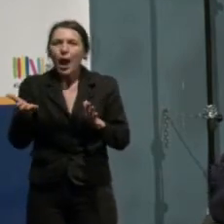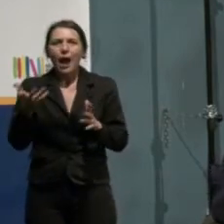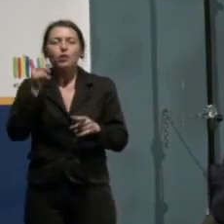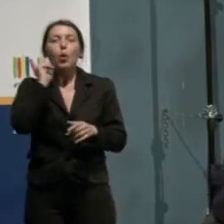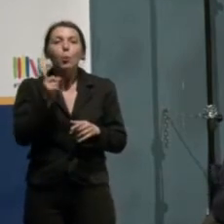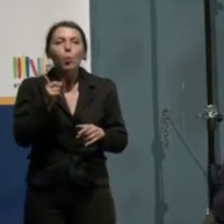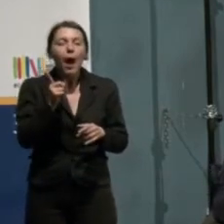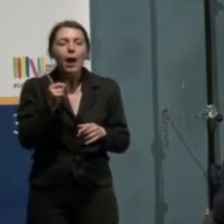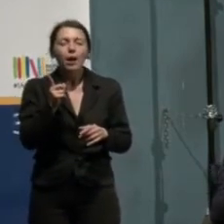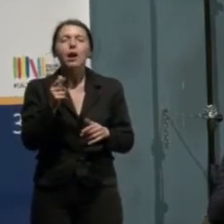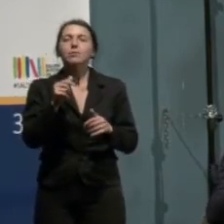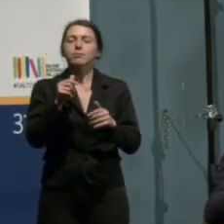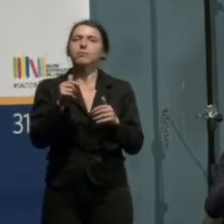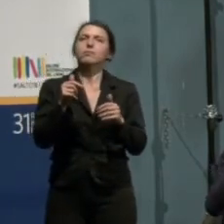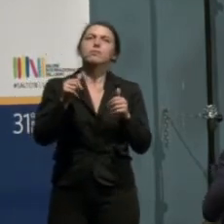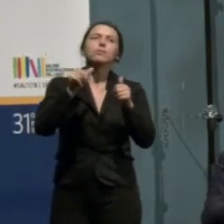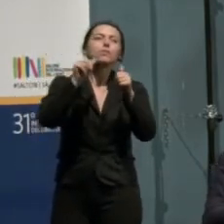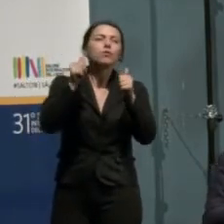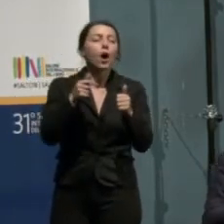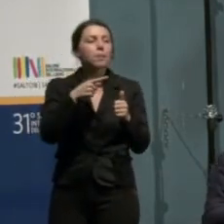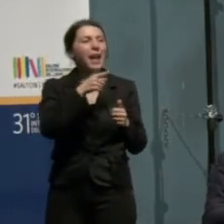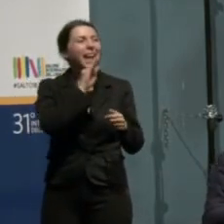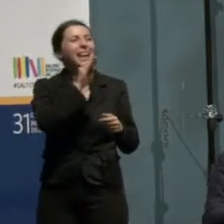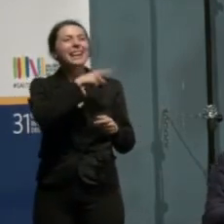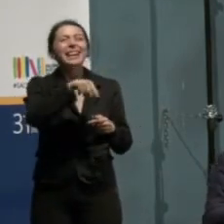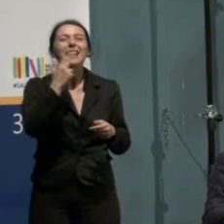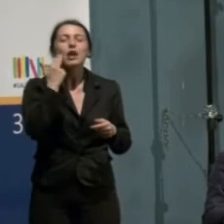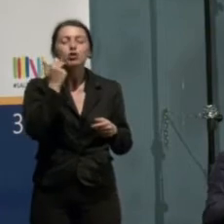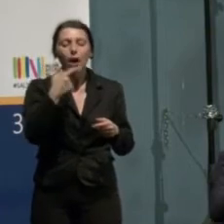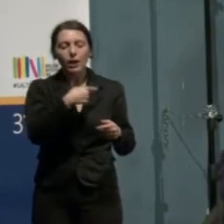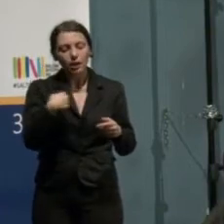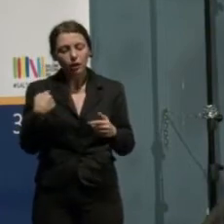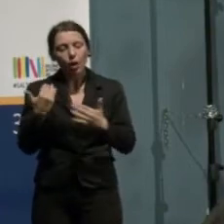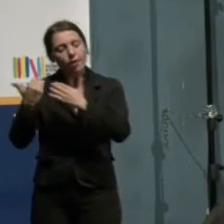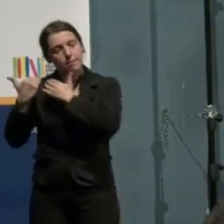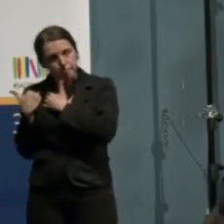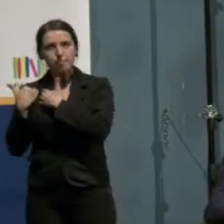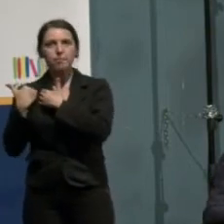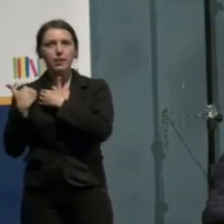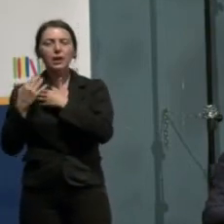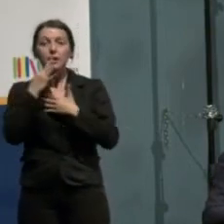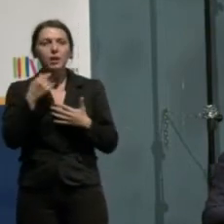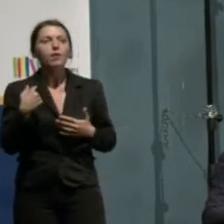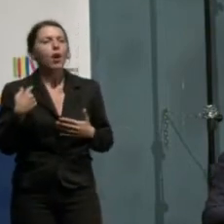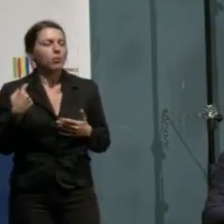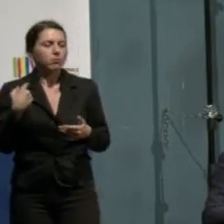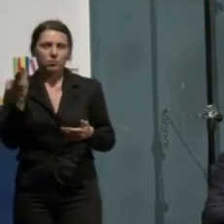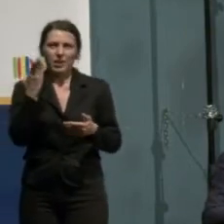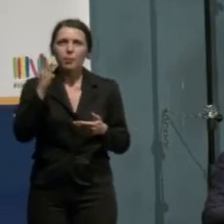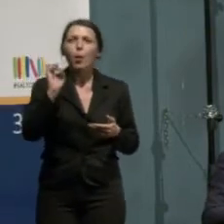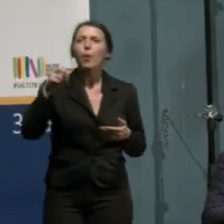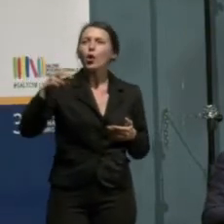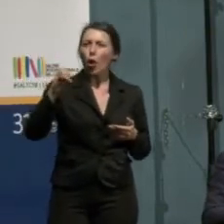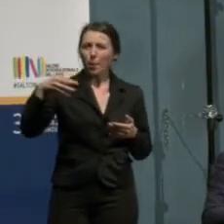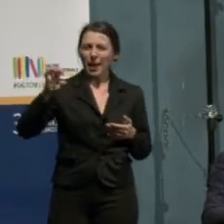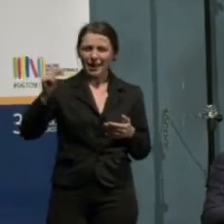mettervi sulle spalle la loro richiesta valide molto diverso tu puoi scegliere di parlare di paolo borrometi giornalista minacciato